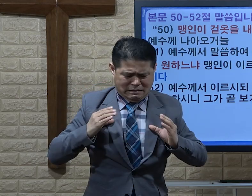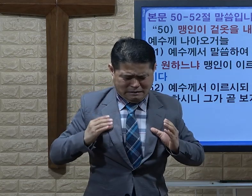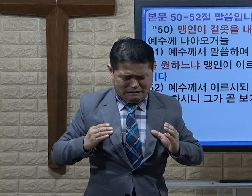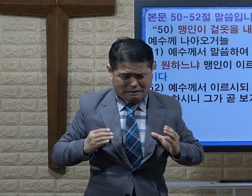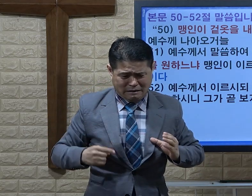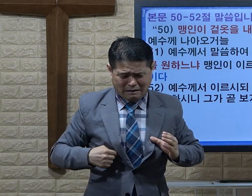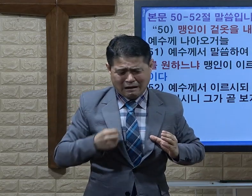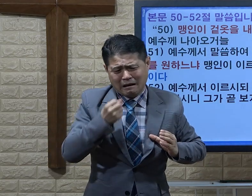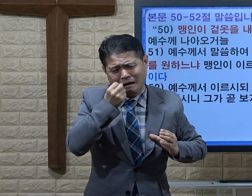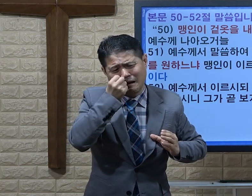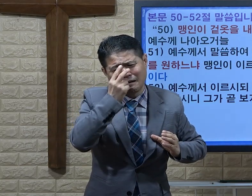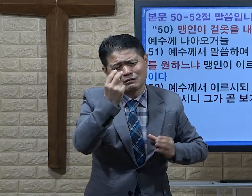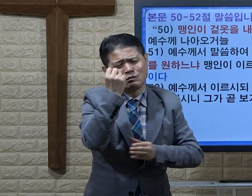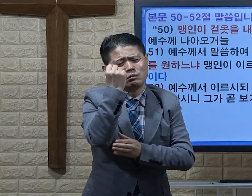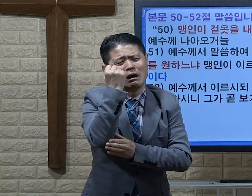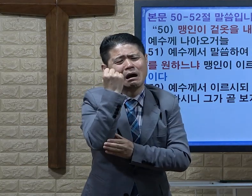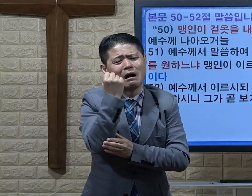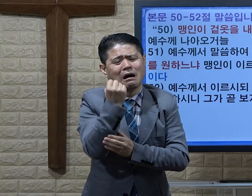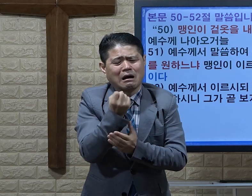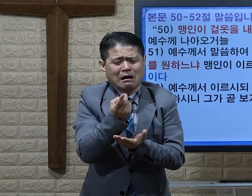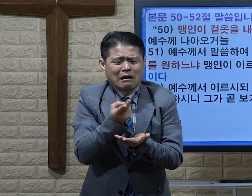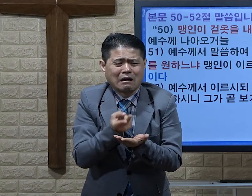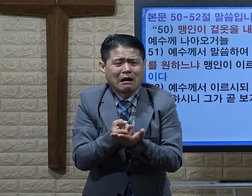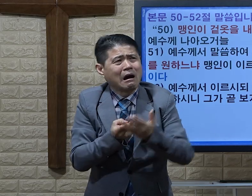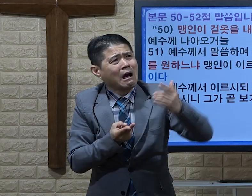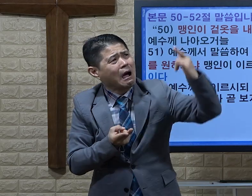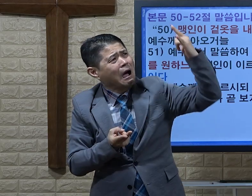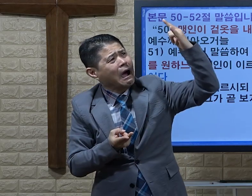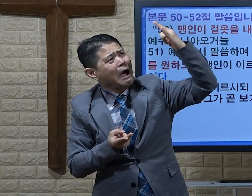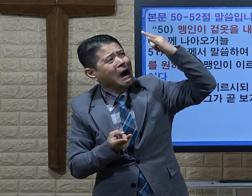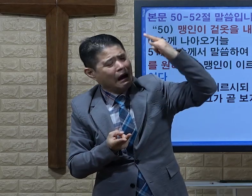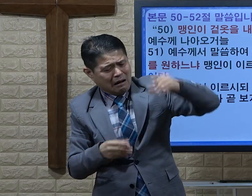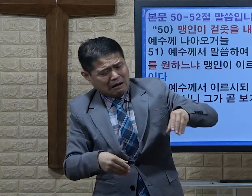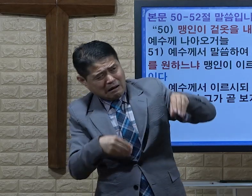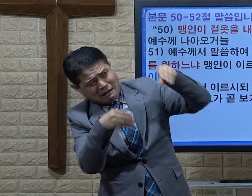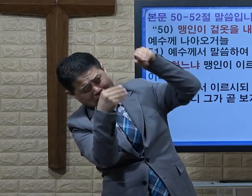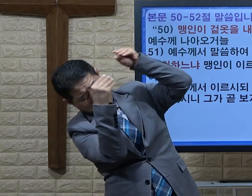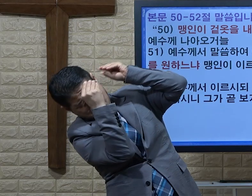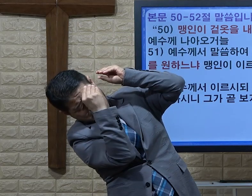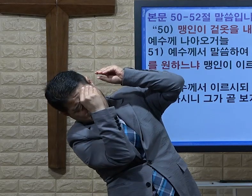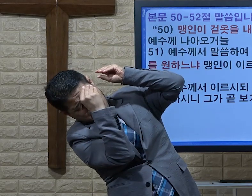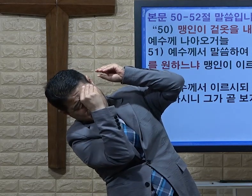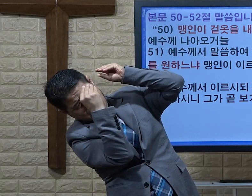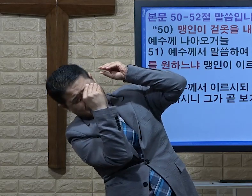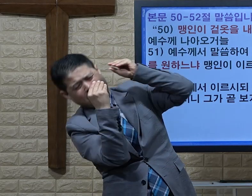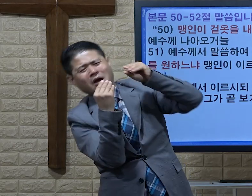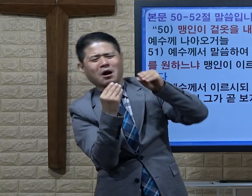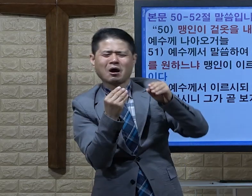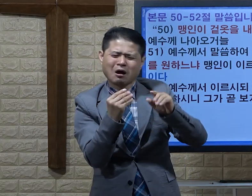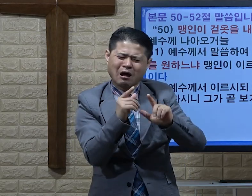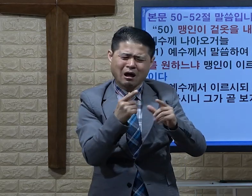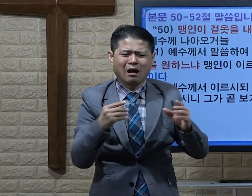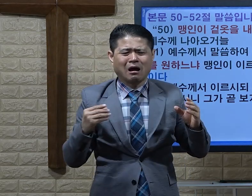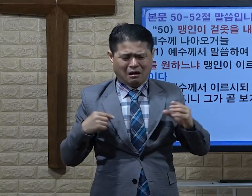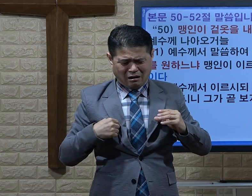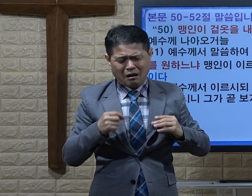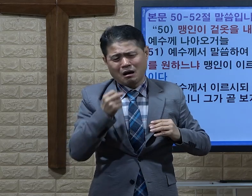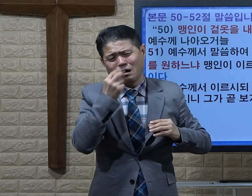줄어들기 때문에 자신이 남루한 옷임에도 불구하고 햇빛을 낮에는 가릴 수 있고 밤에는 덮을 수